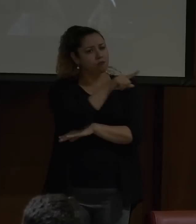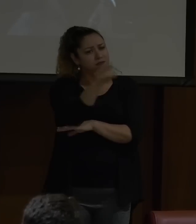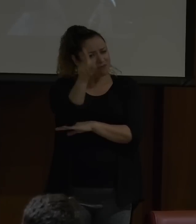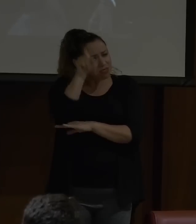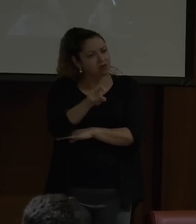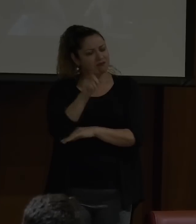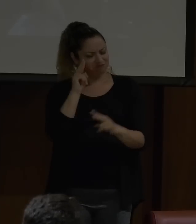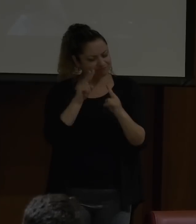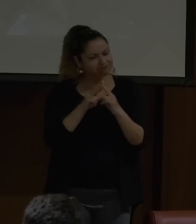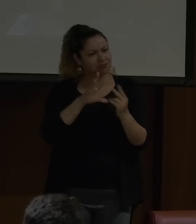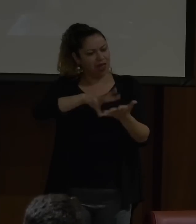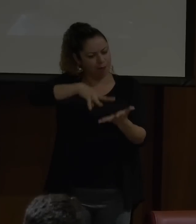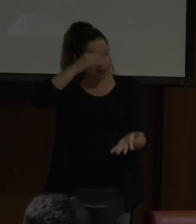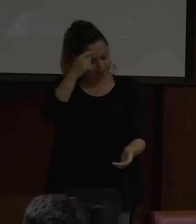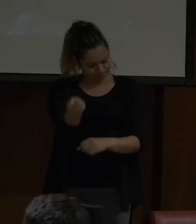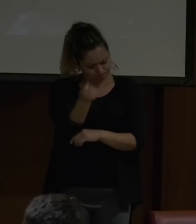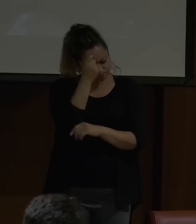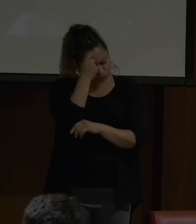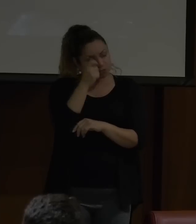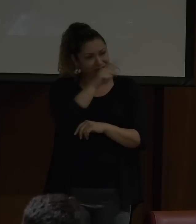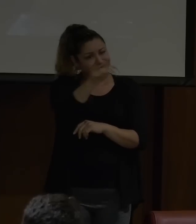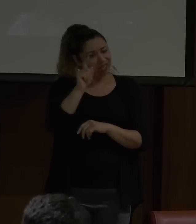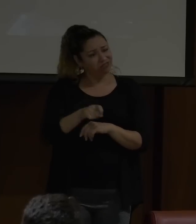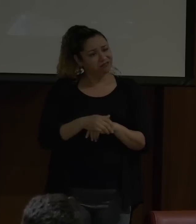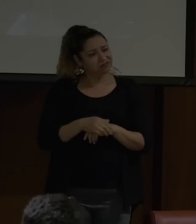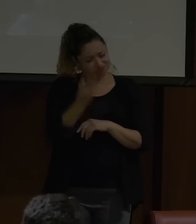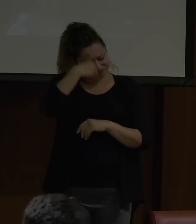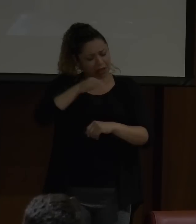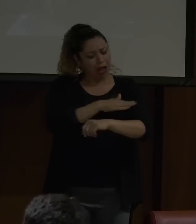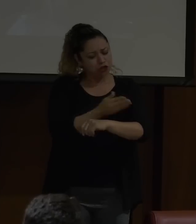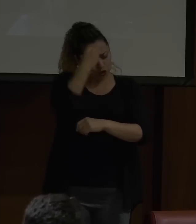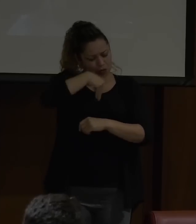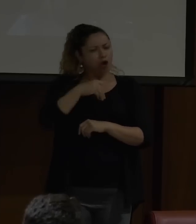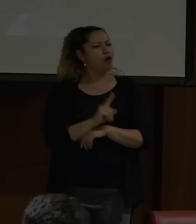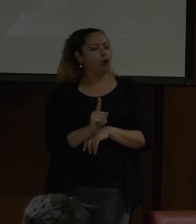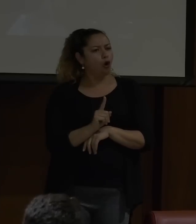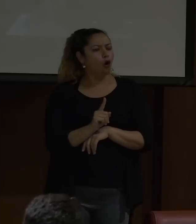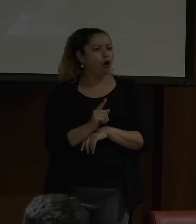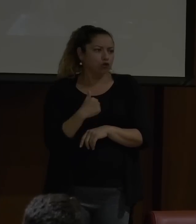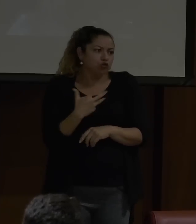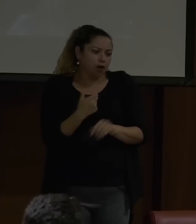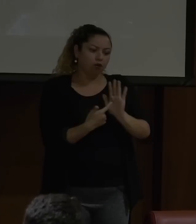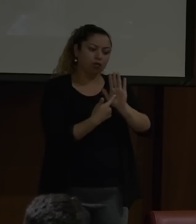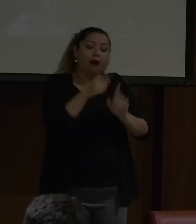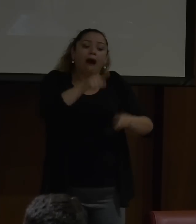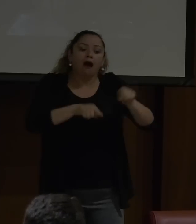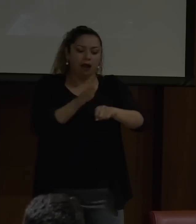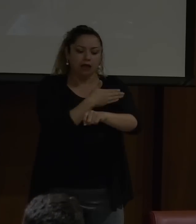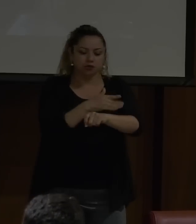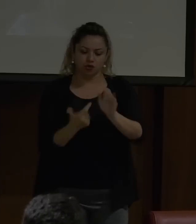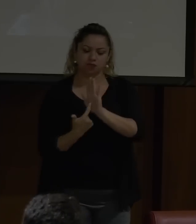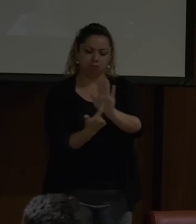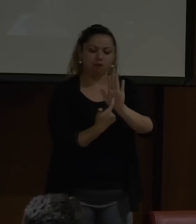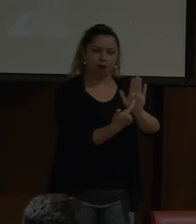recuperar más, tenerla en la cabeza. No todas sus canciones, pues yo he querido adicionalmente traer algunas canciones que